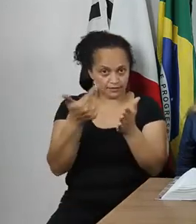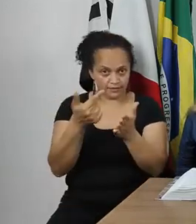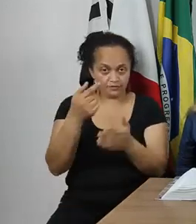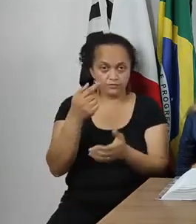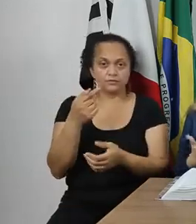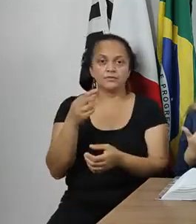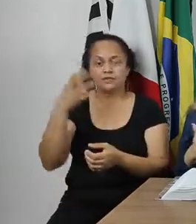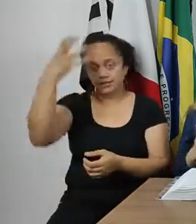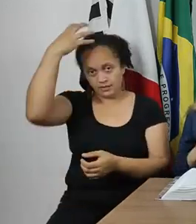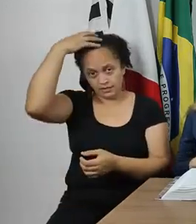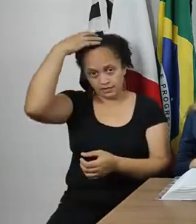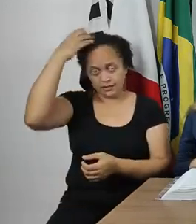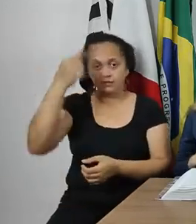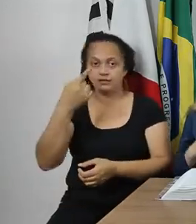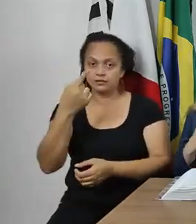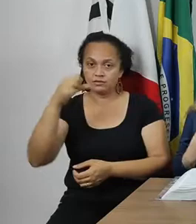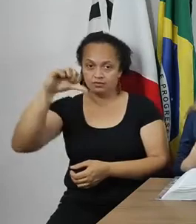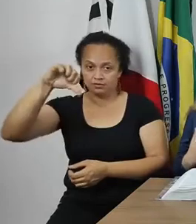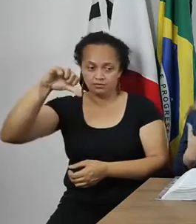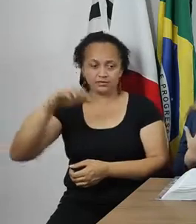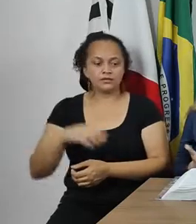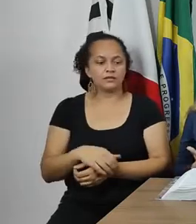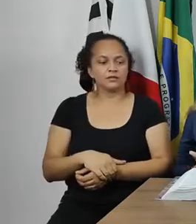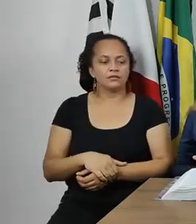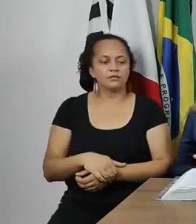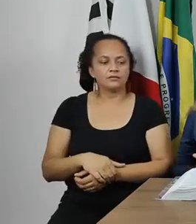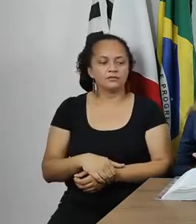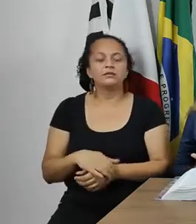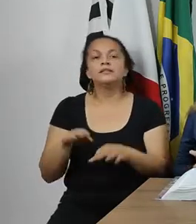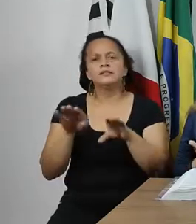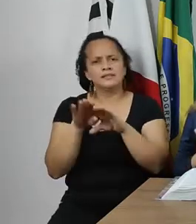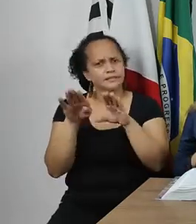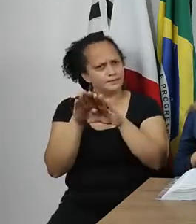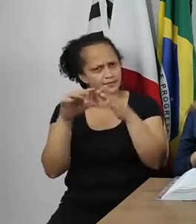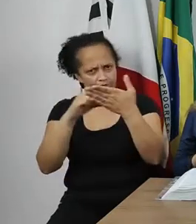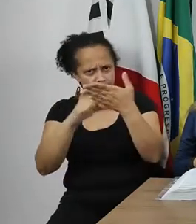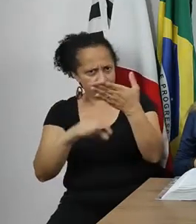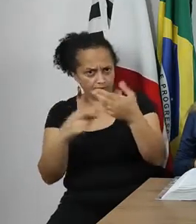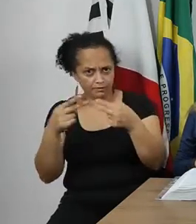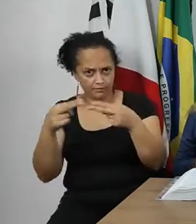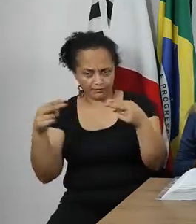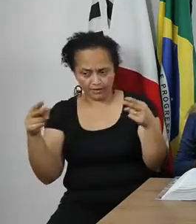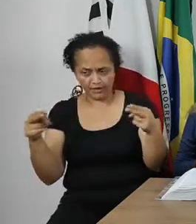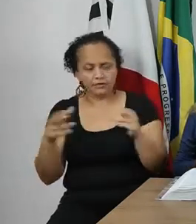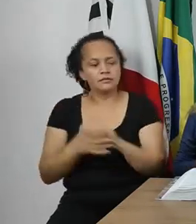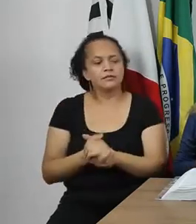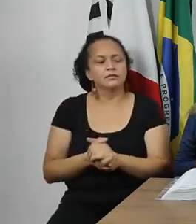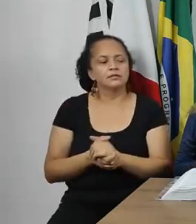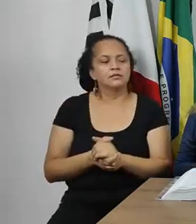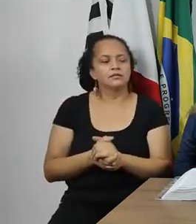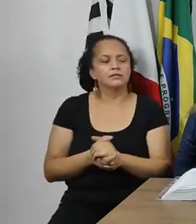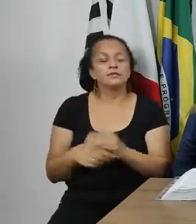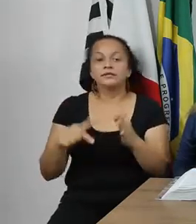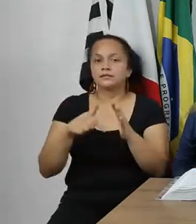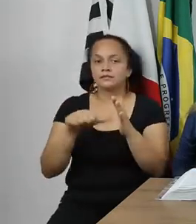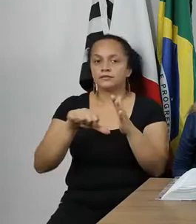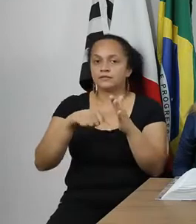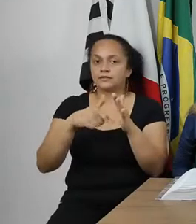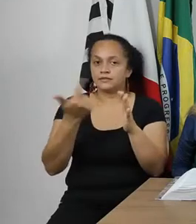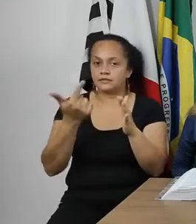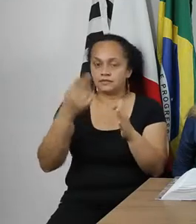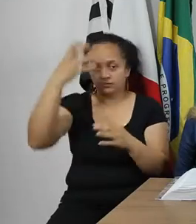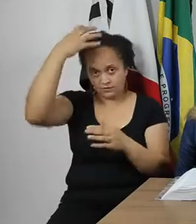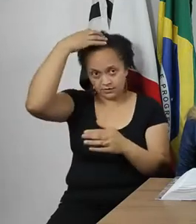19. Também em versículos específicos. E capítulo 19, versículo 1 diz